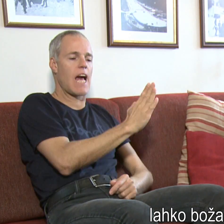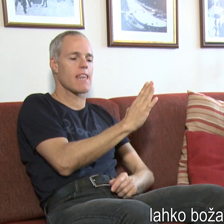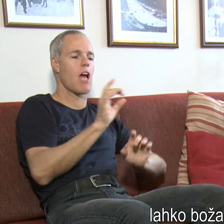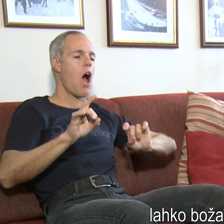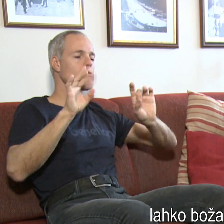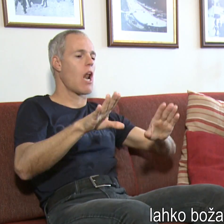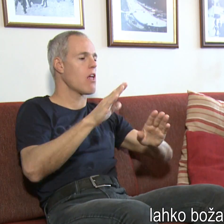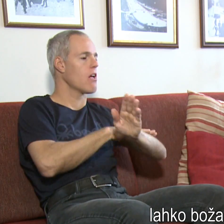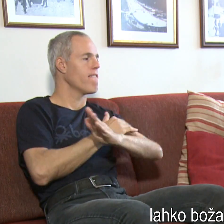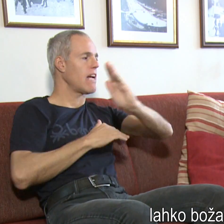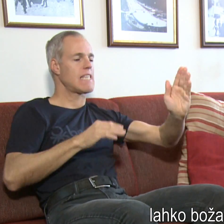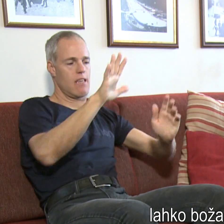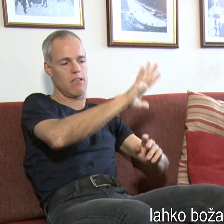Ja, aber ein Match, also ein Match trainieren.